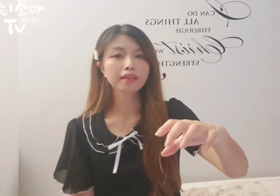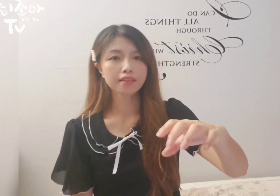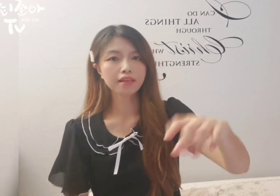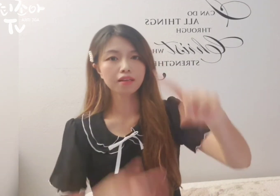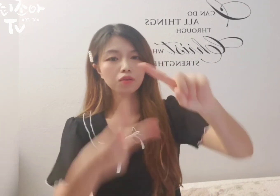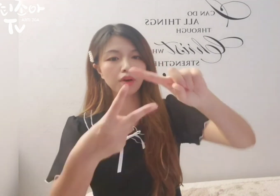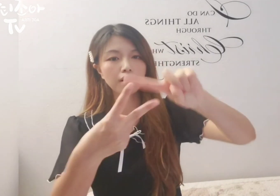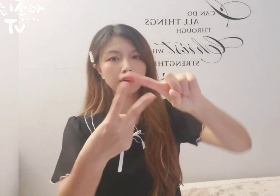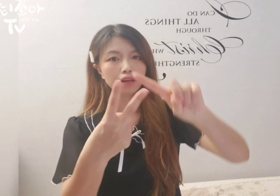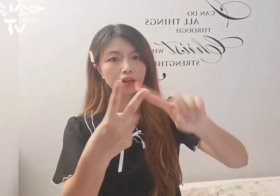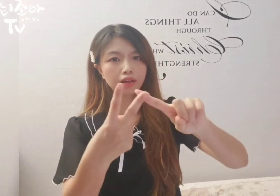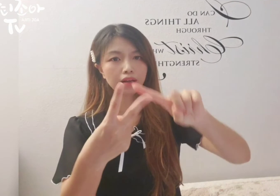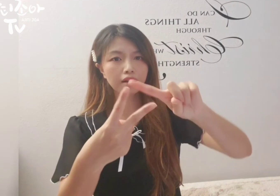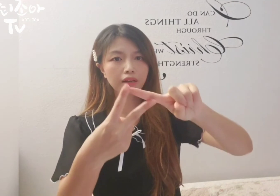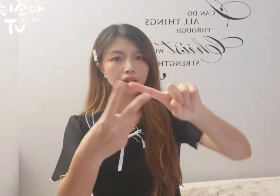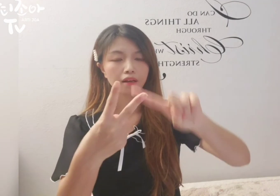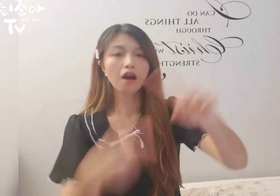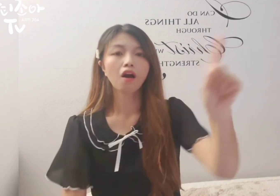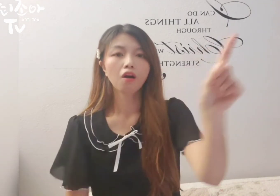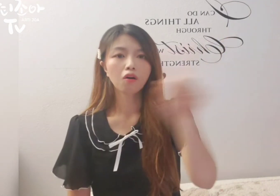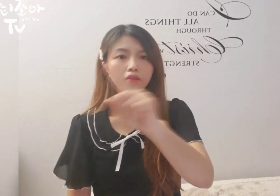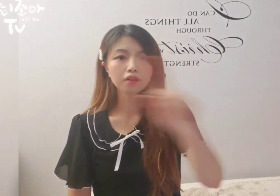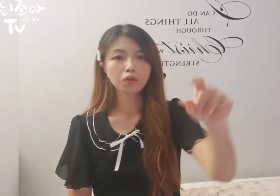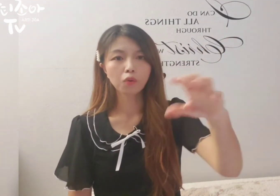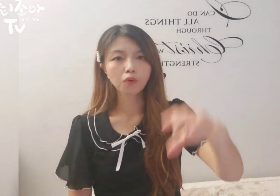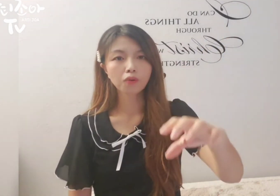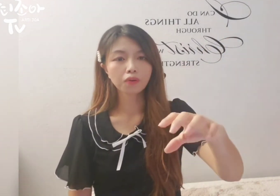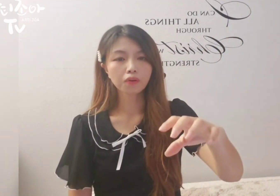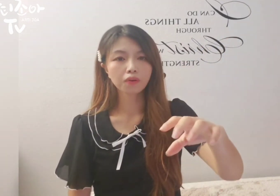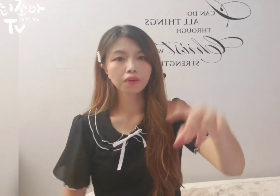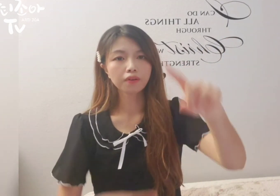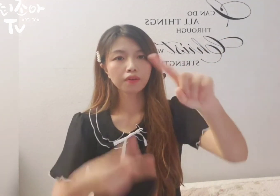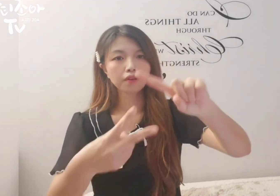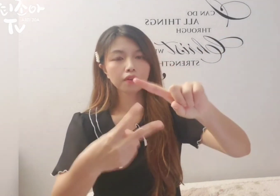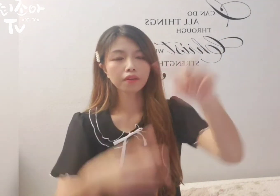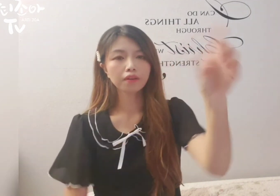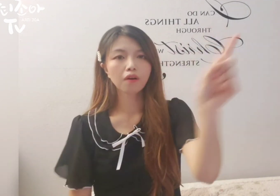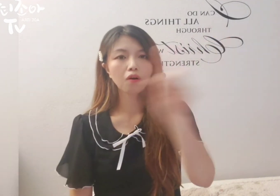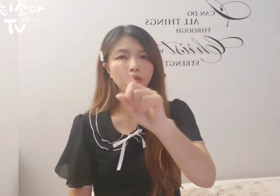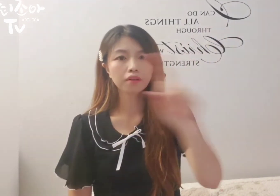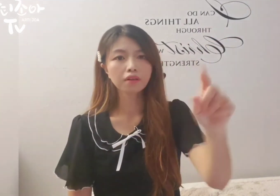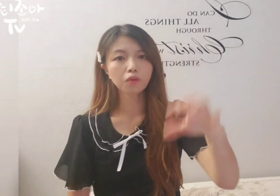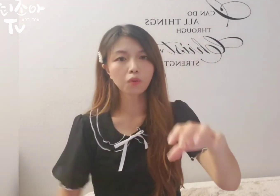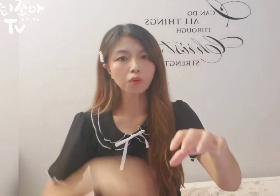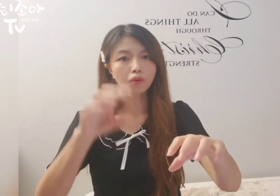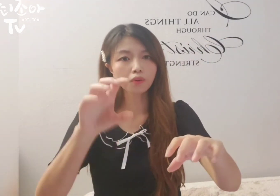하든지 수하 어느 곳 어느 곳